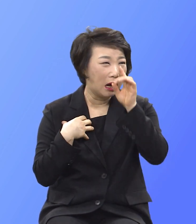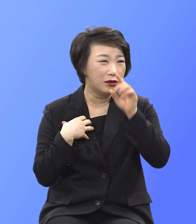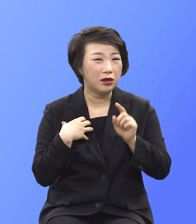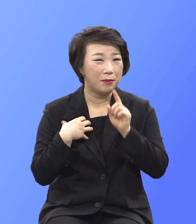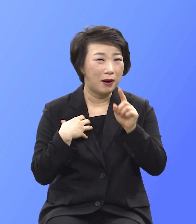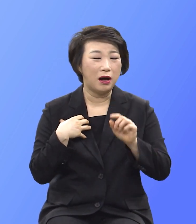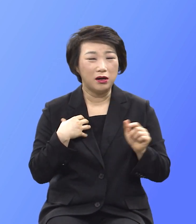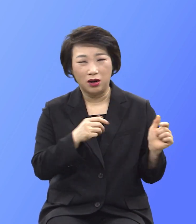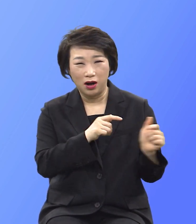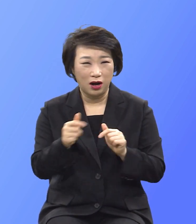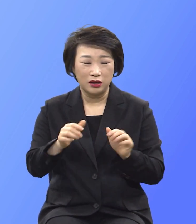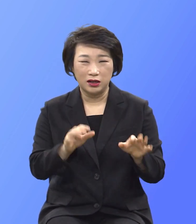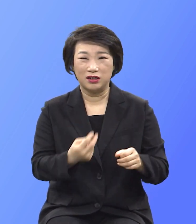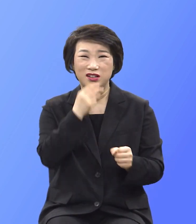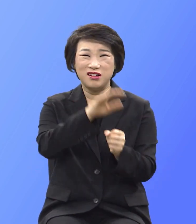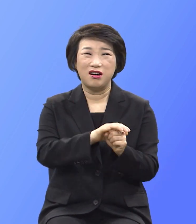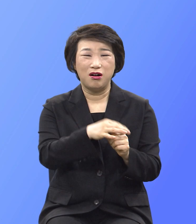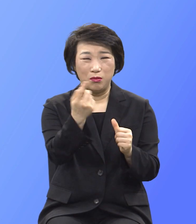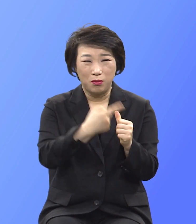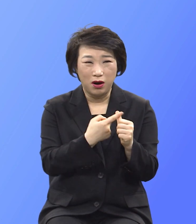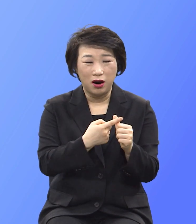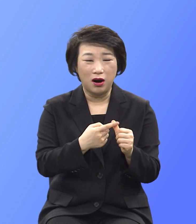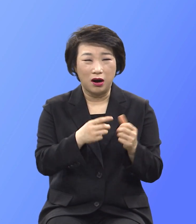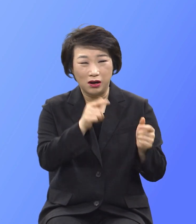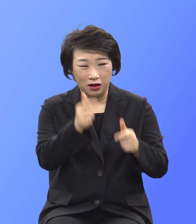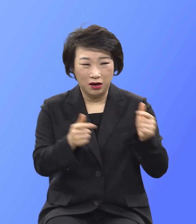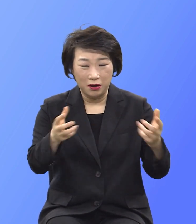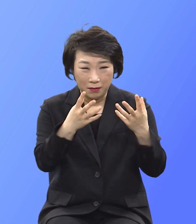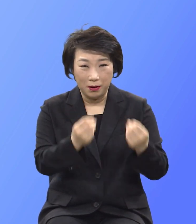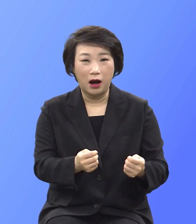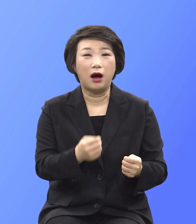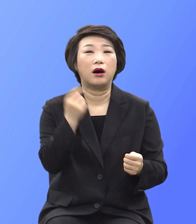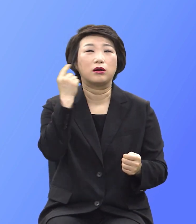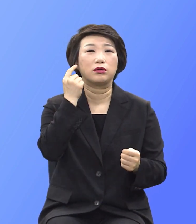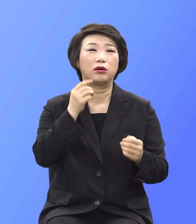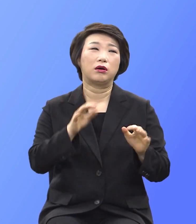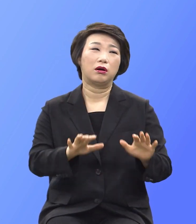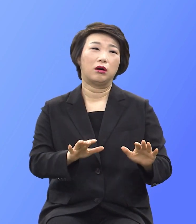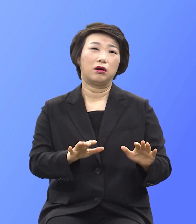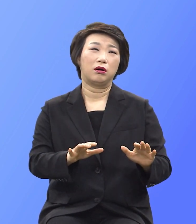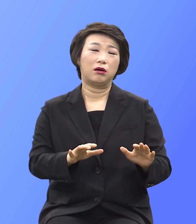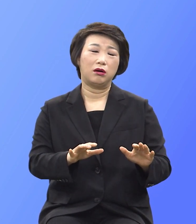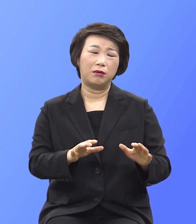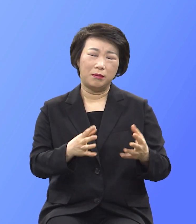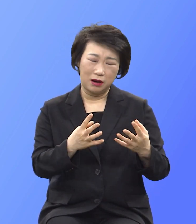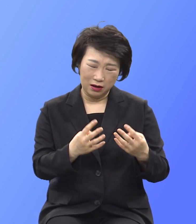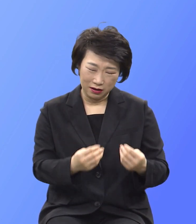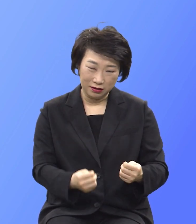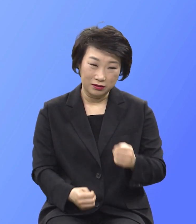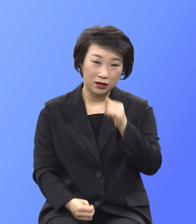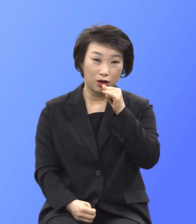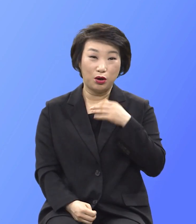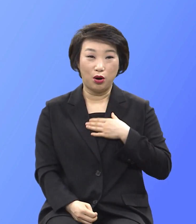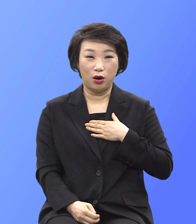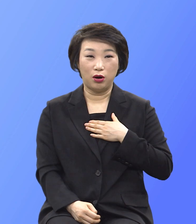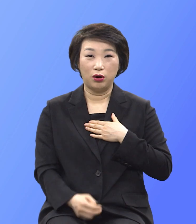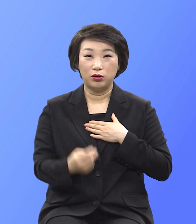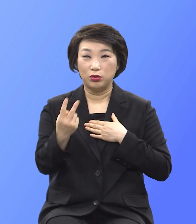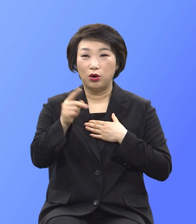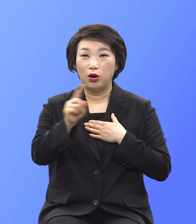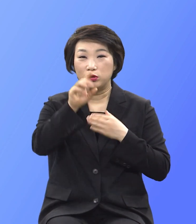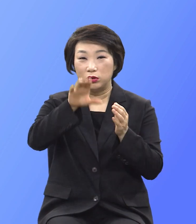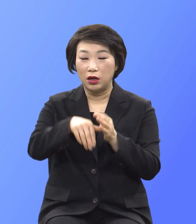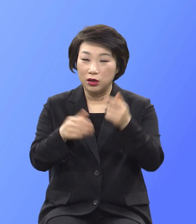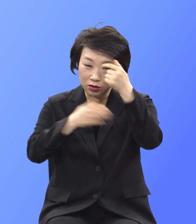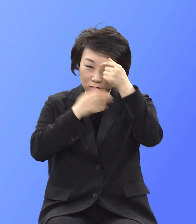되는 소리, 중상모략의 소리 참 꽤 들었거든요. 그리고 어떤 때